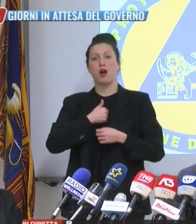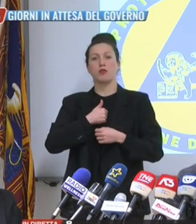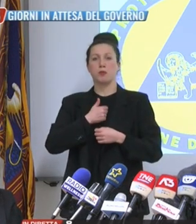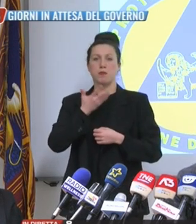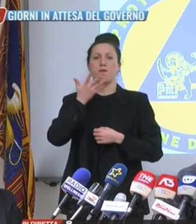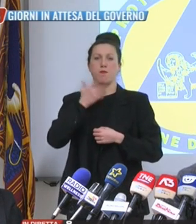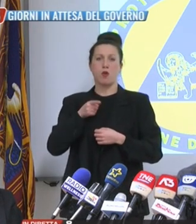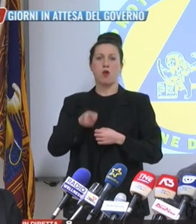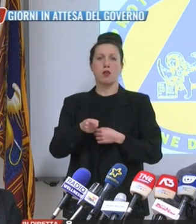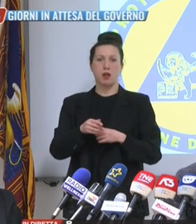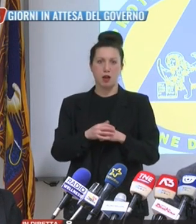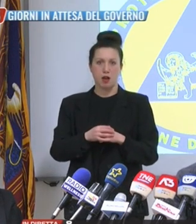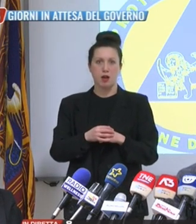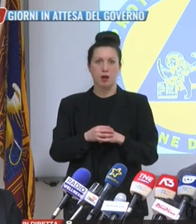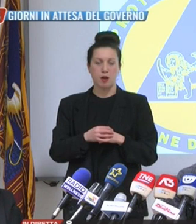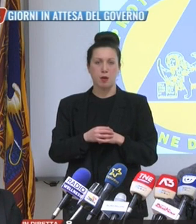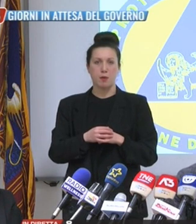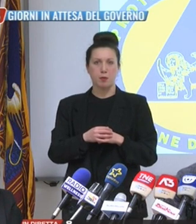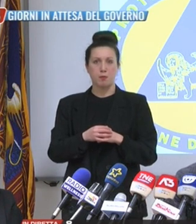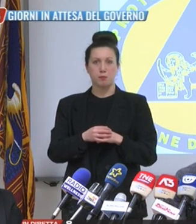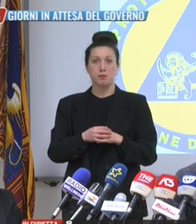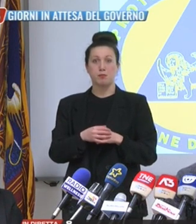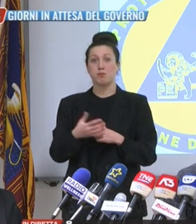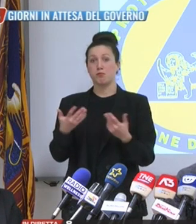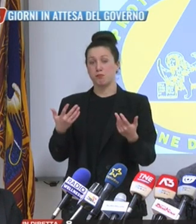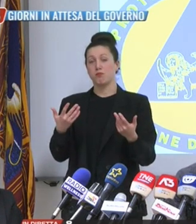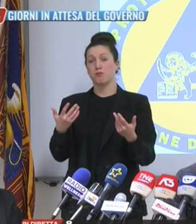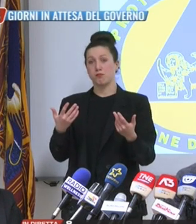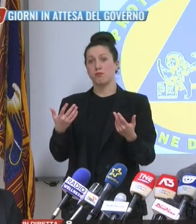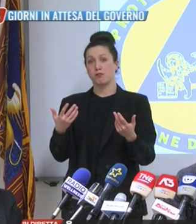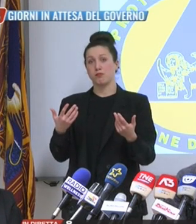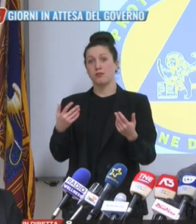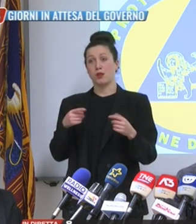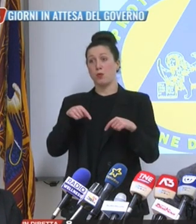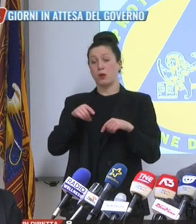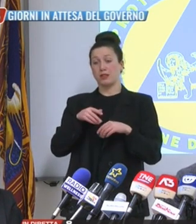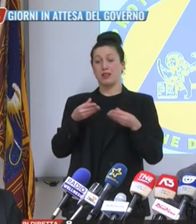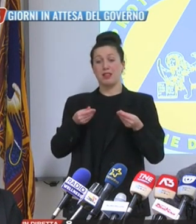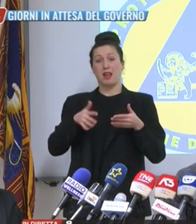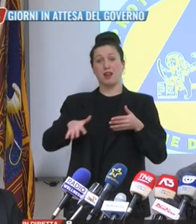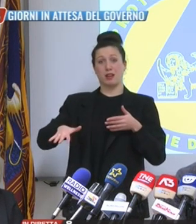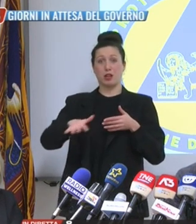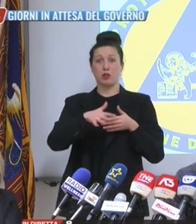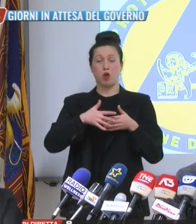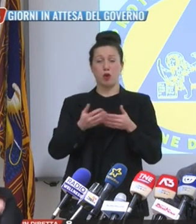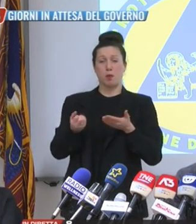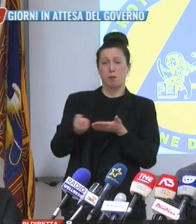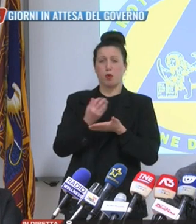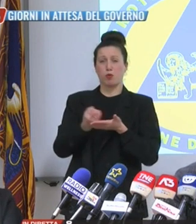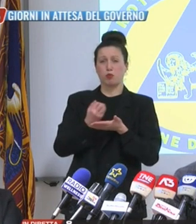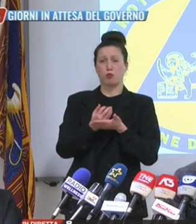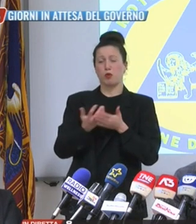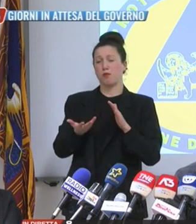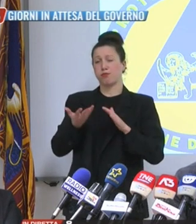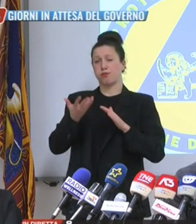Consiglio sa che da questi territori, che sono i più produttivi d'Italia, l'istanza è partita in maniera forte e importante. Peraltro ha un vantaggio il Presidente